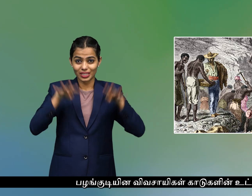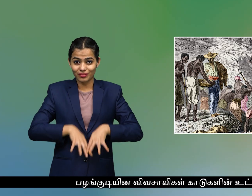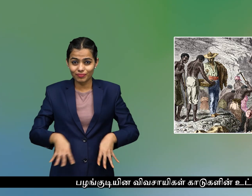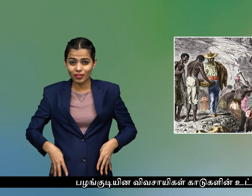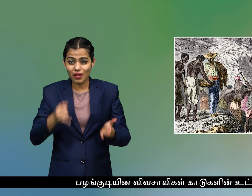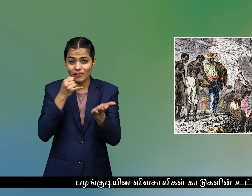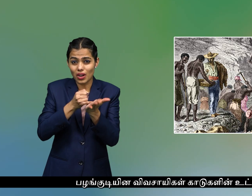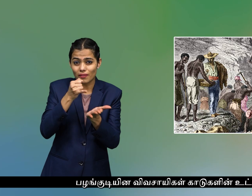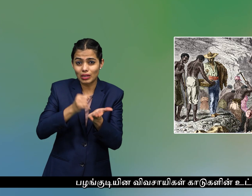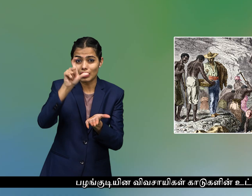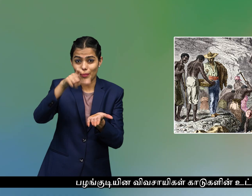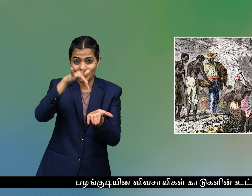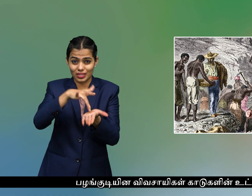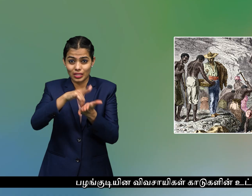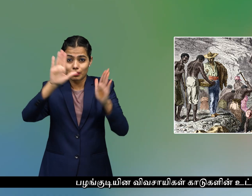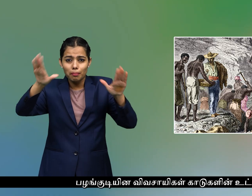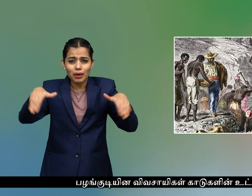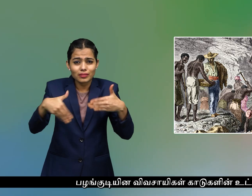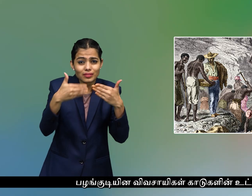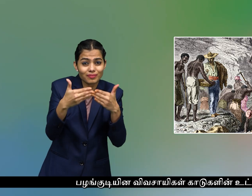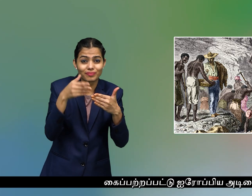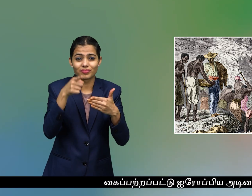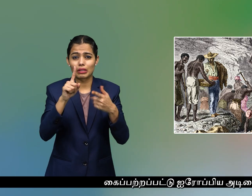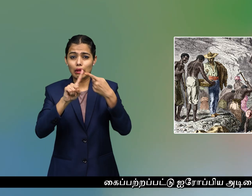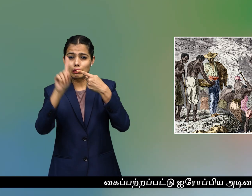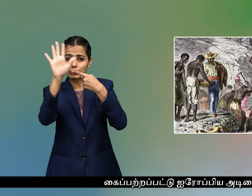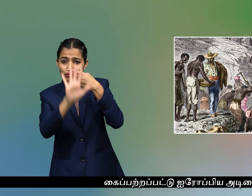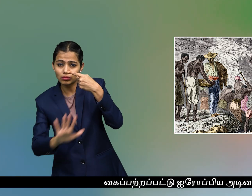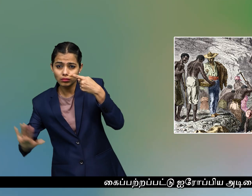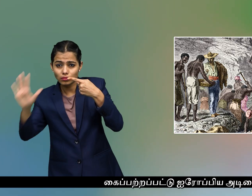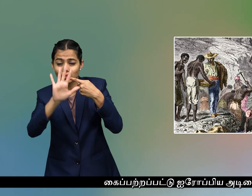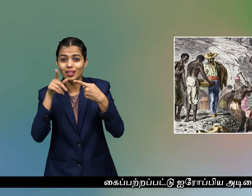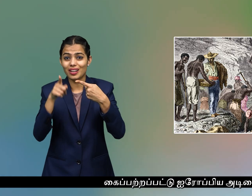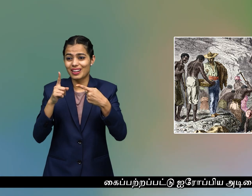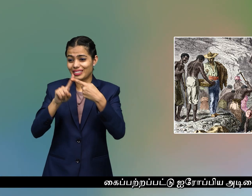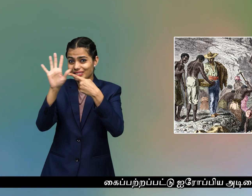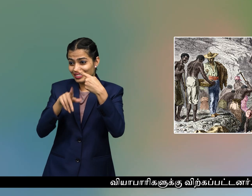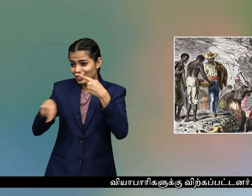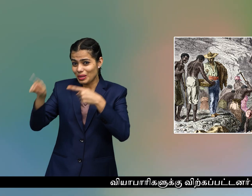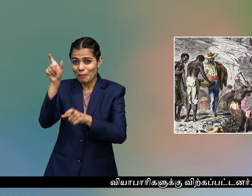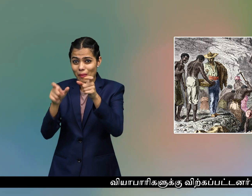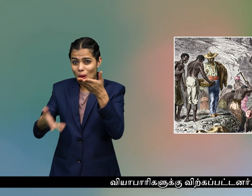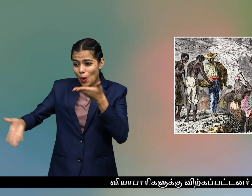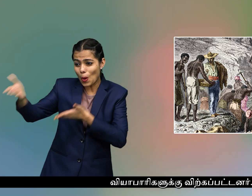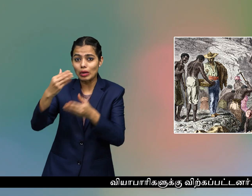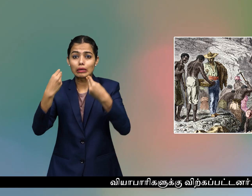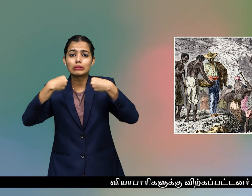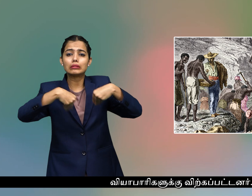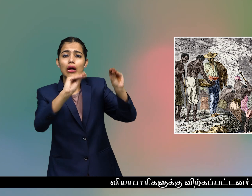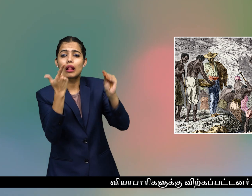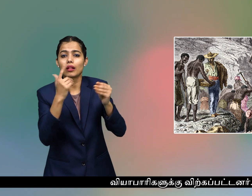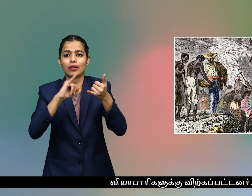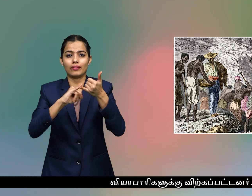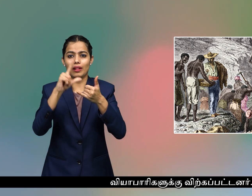பழங்குடியின விவசாயிகள் காடுகளின் உட்புறத்தில் கைப்பற்றப்பட்ட ஐரோப்பிய அடிமை வியாபாரிகளுக்கு